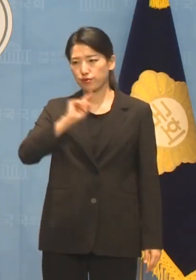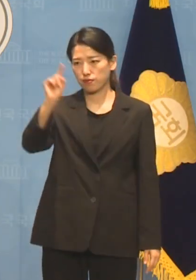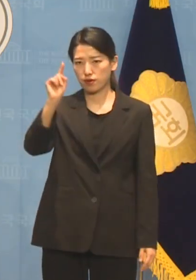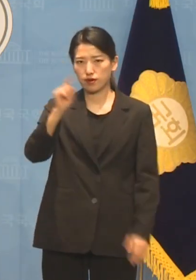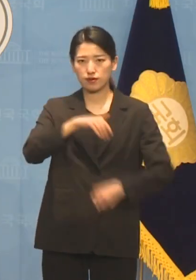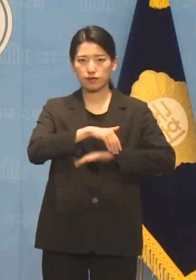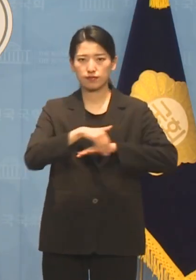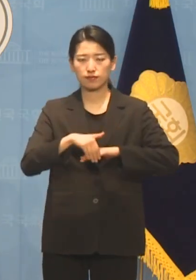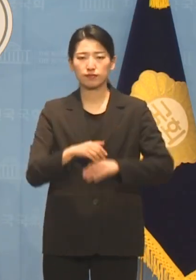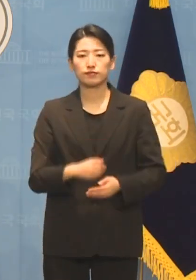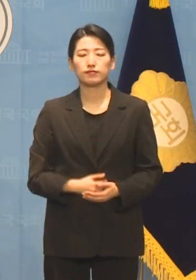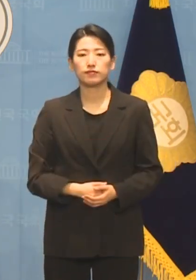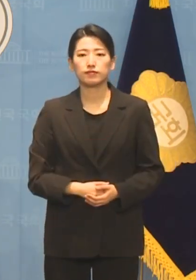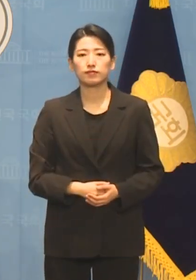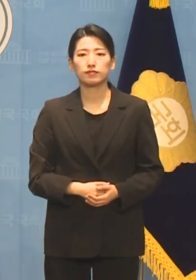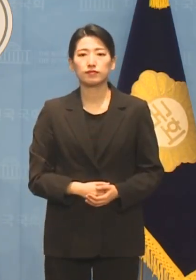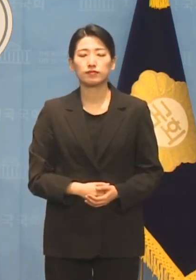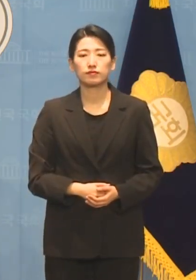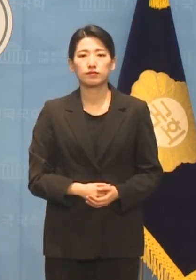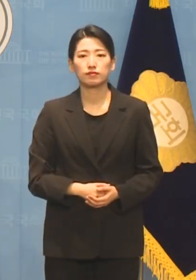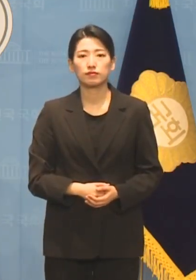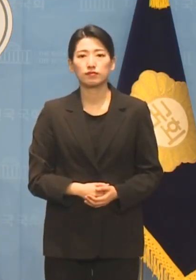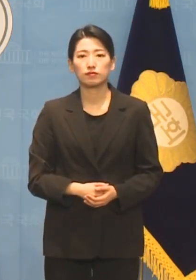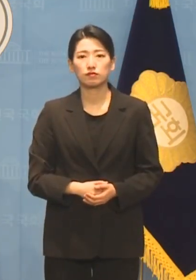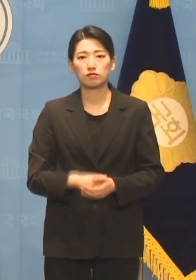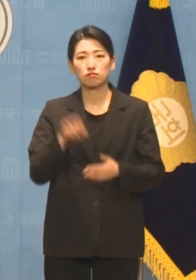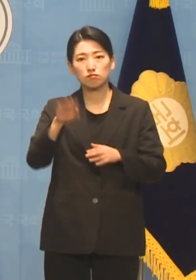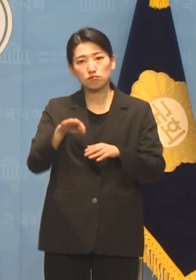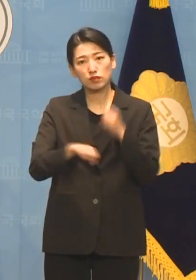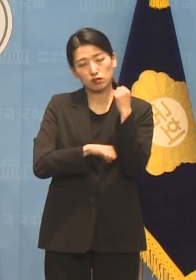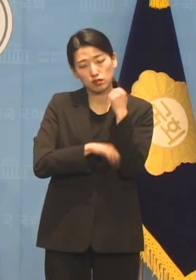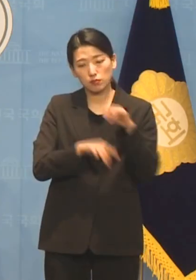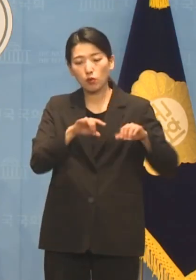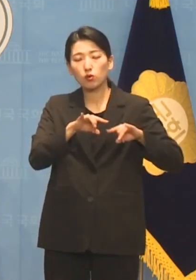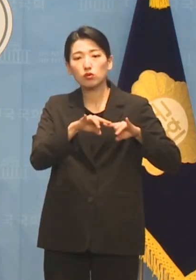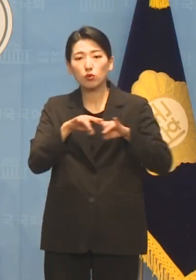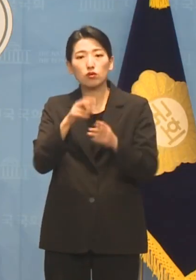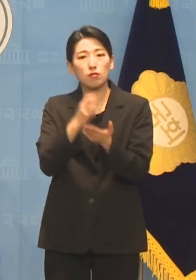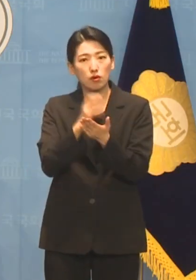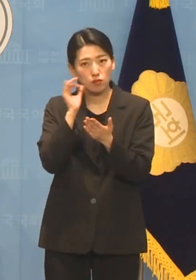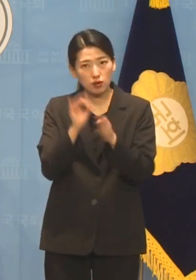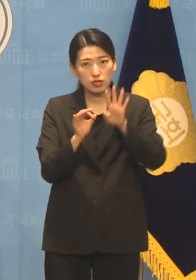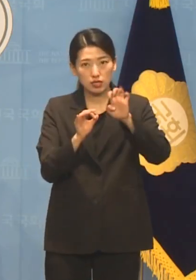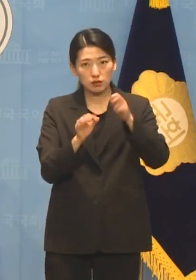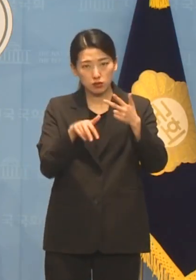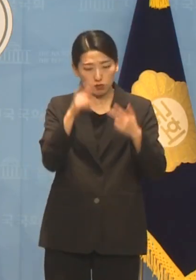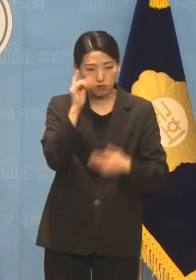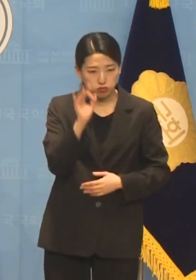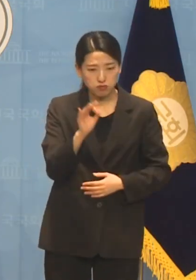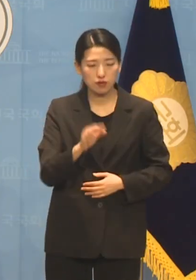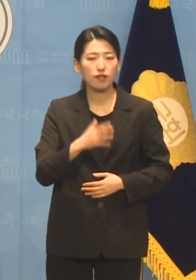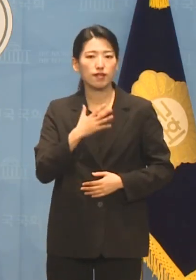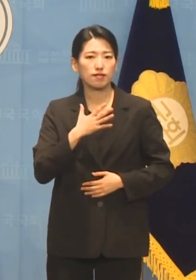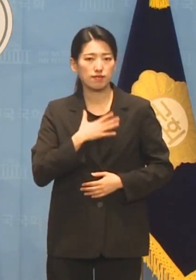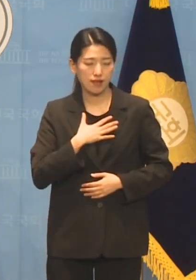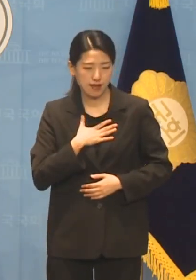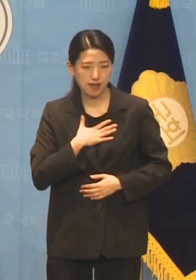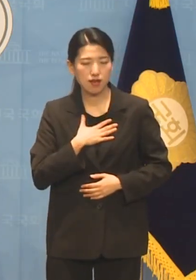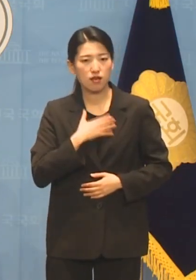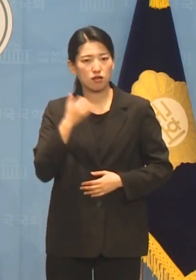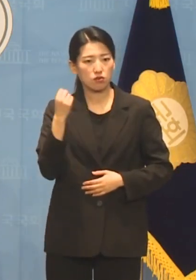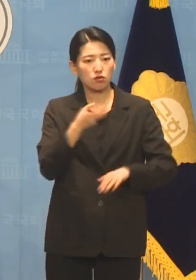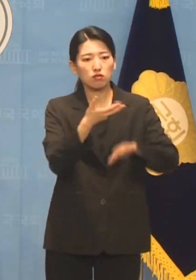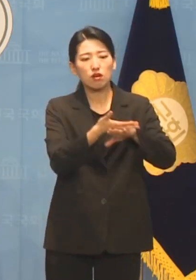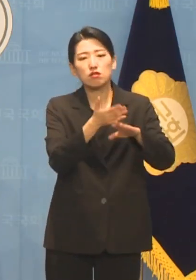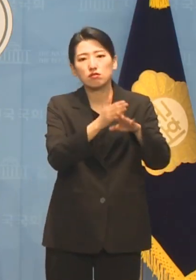조치할 예정입니다. 전기통신기본법 제47조 제2항에 따르면 자기 또는 타인에게 이익을 주거나 타인에게